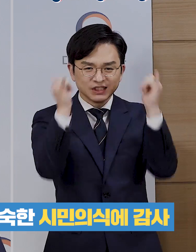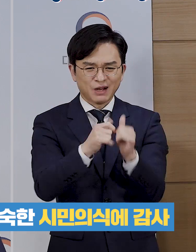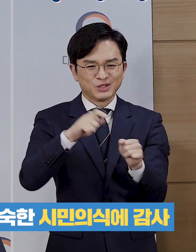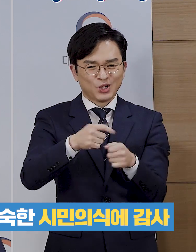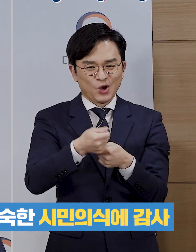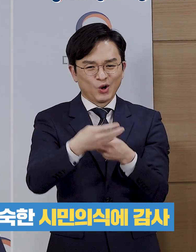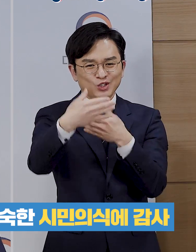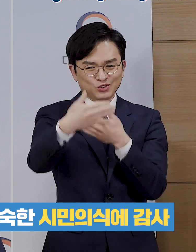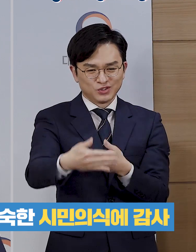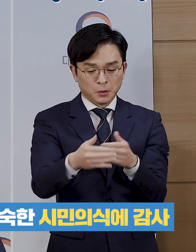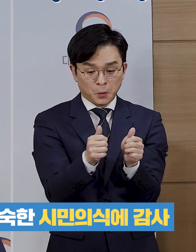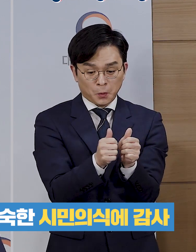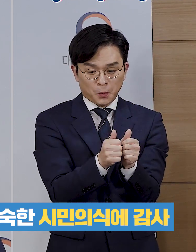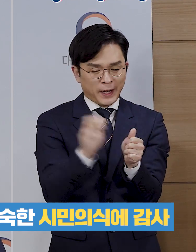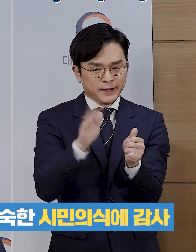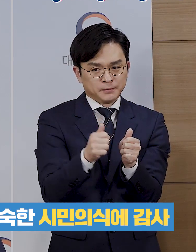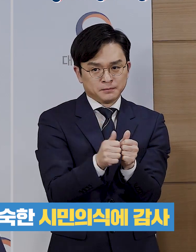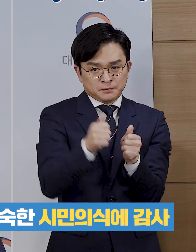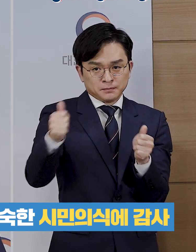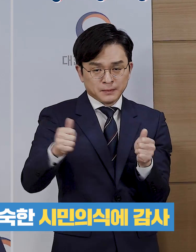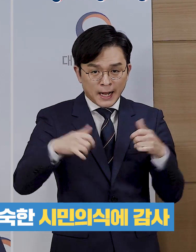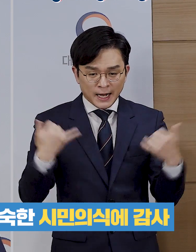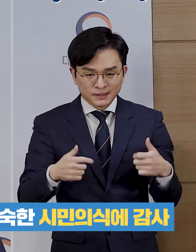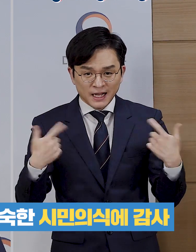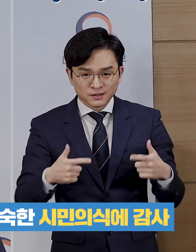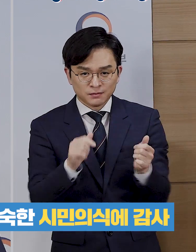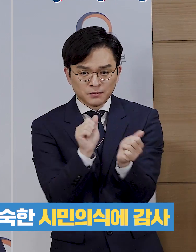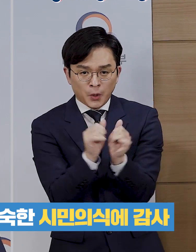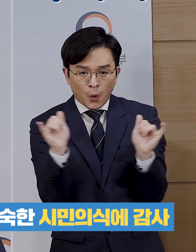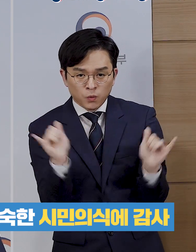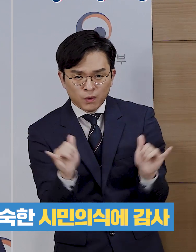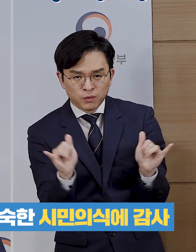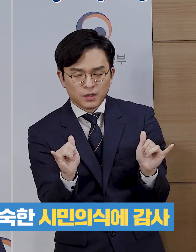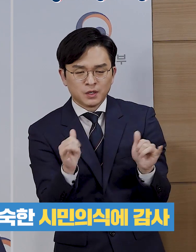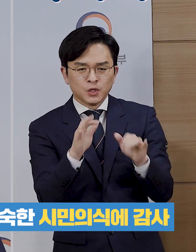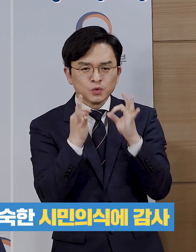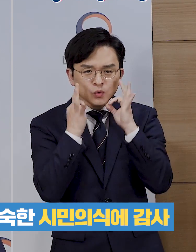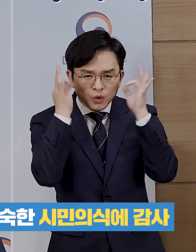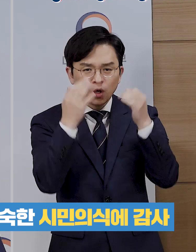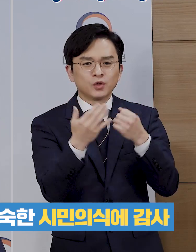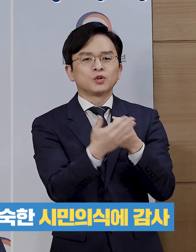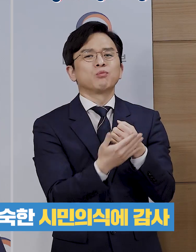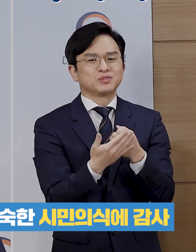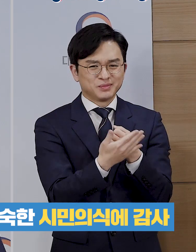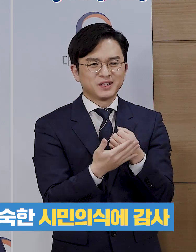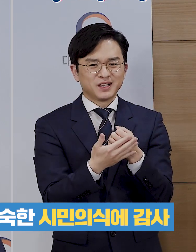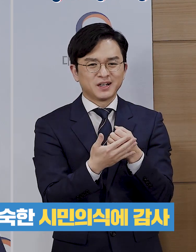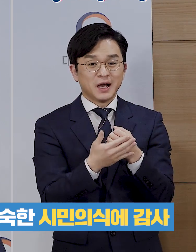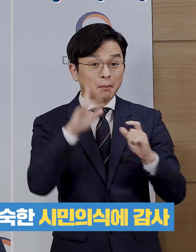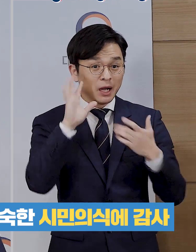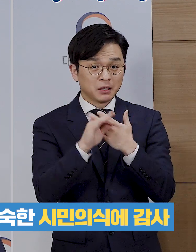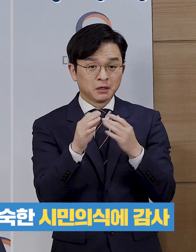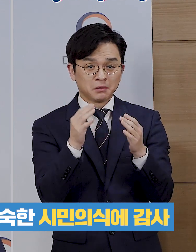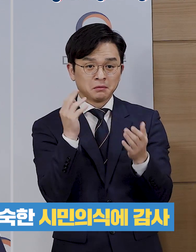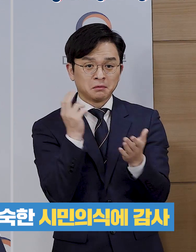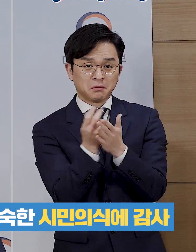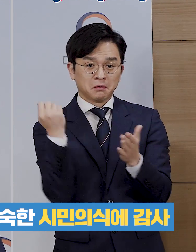대구, 경북 주민들이 이동을 자제하고 사회적 거리두기에 힘써주지 않았다면 어쩌면